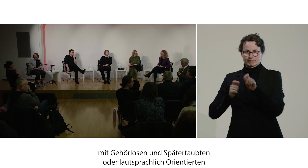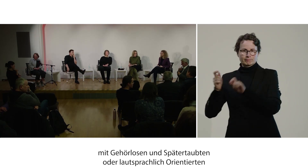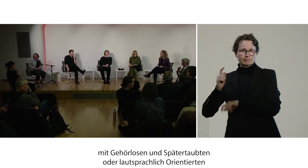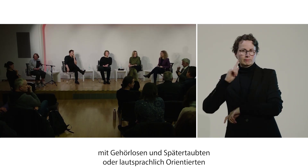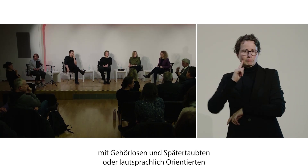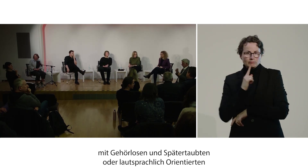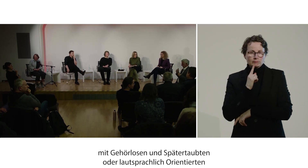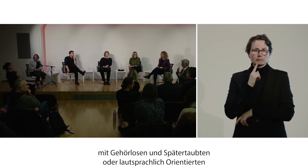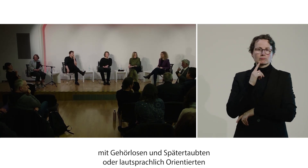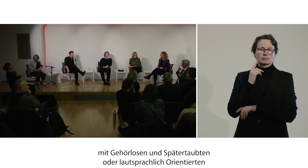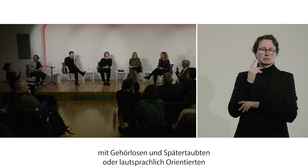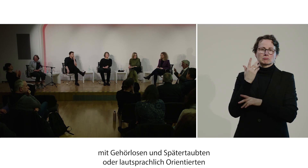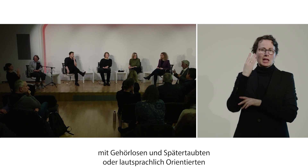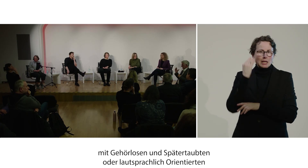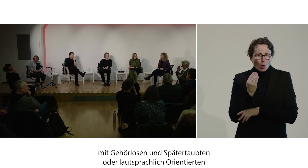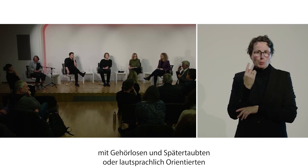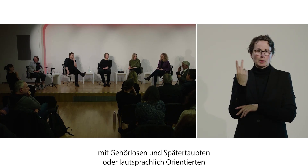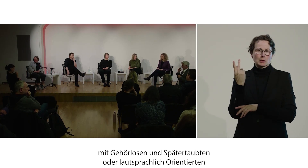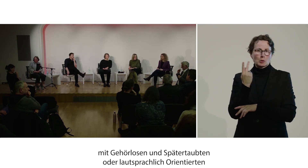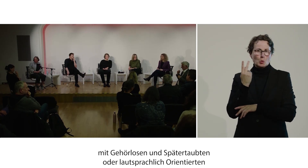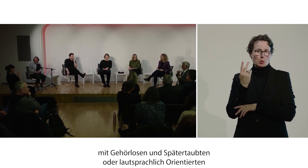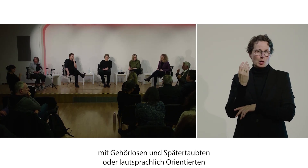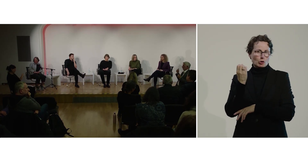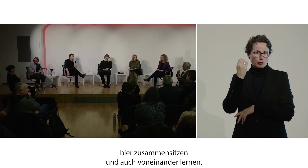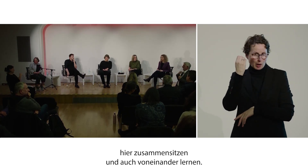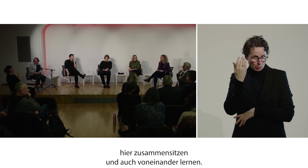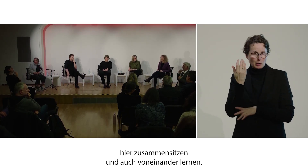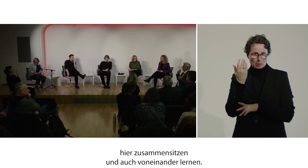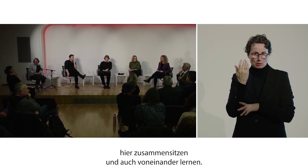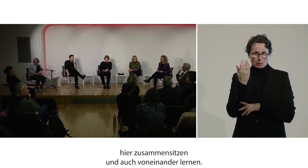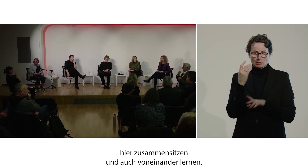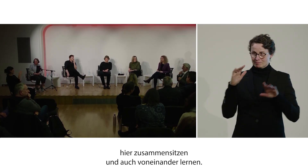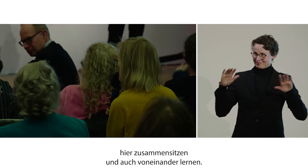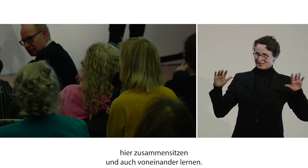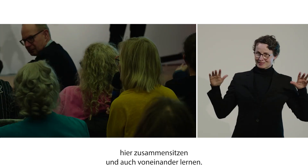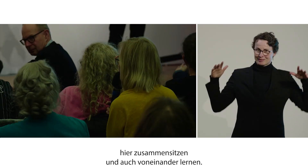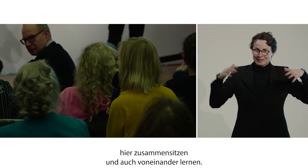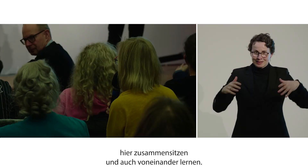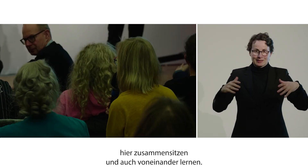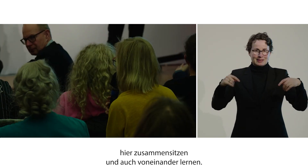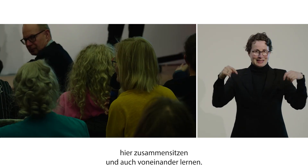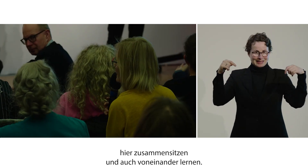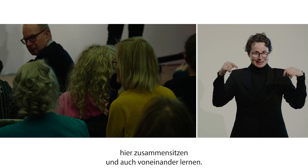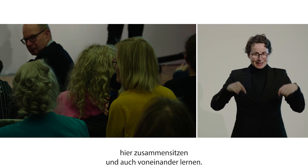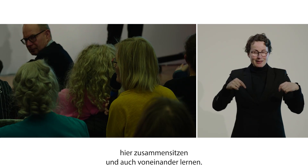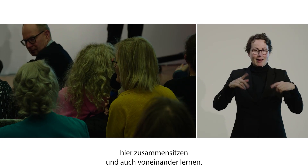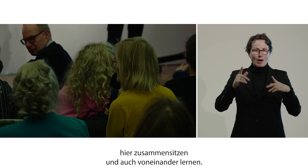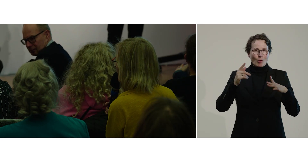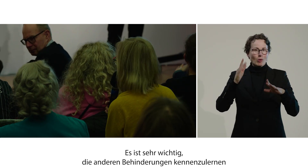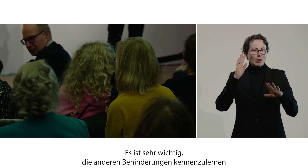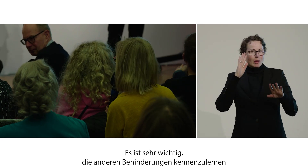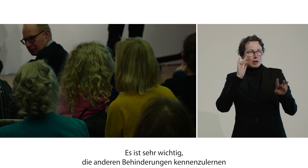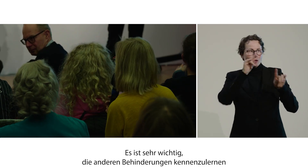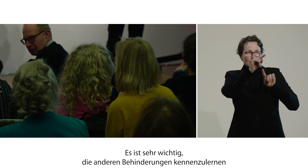Spätaubte oder Lautsprachlich Orientierte hier zusammensitzen und auch voneinander lernen.